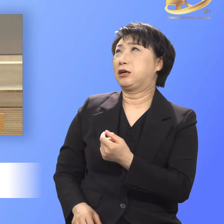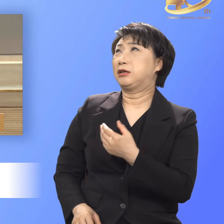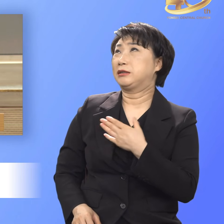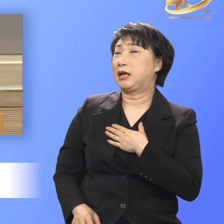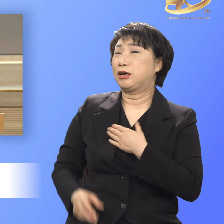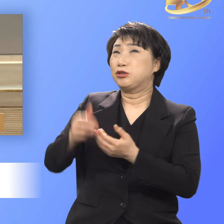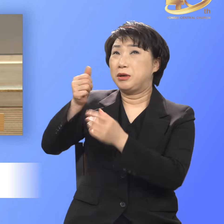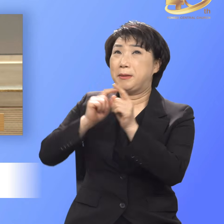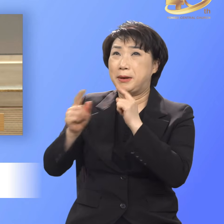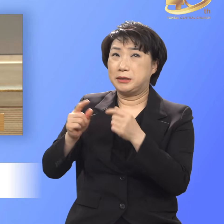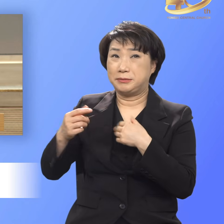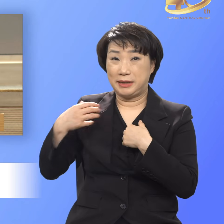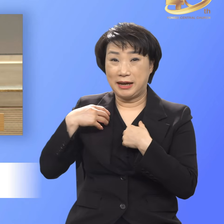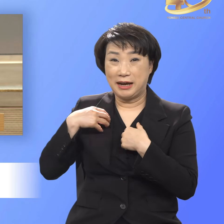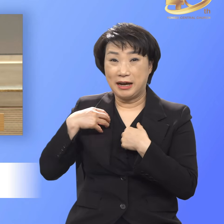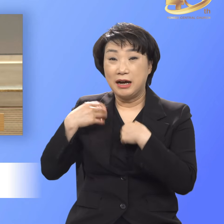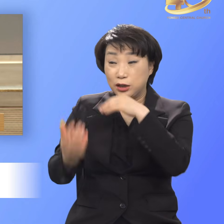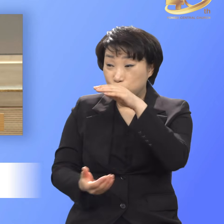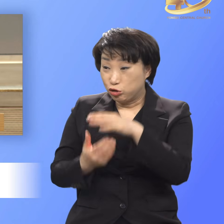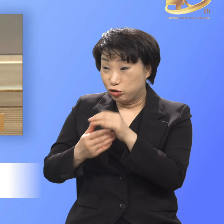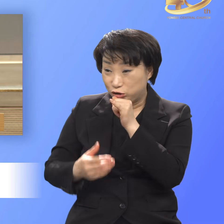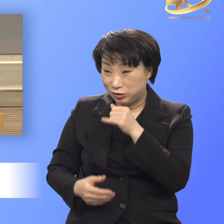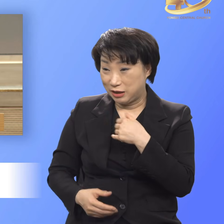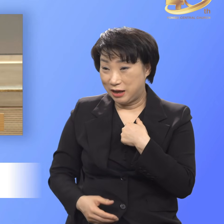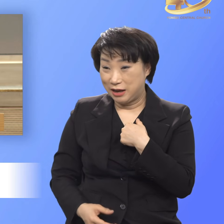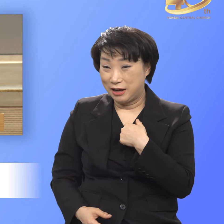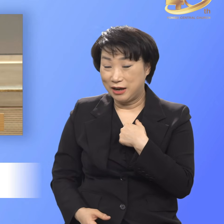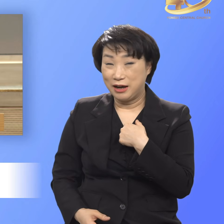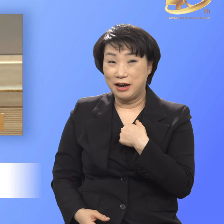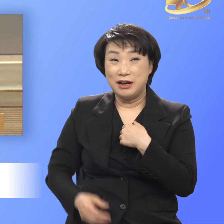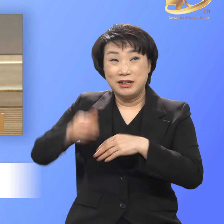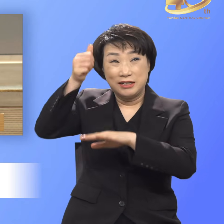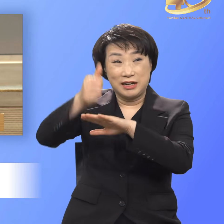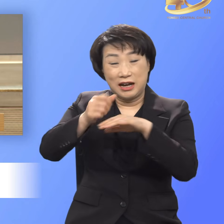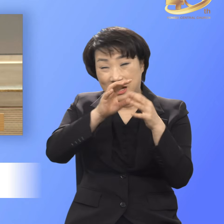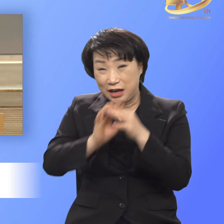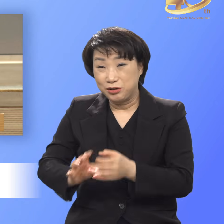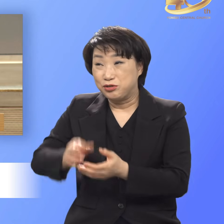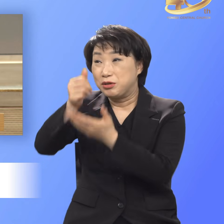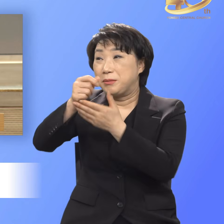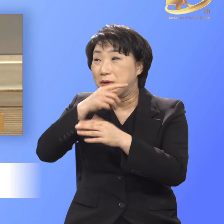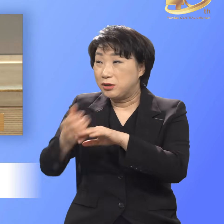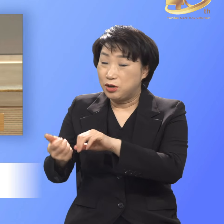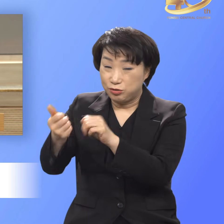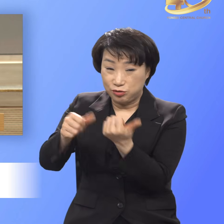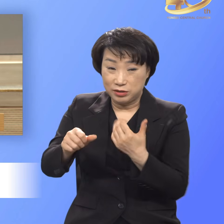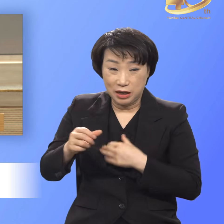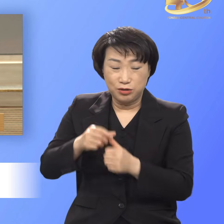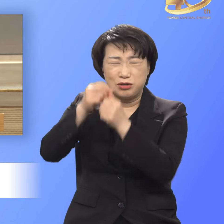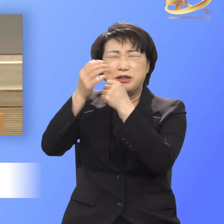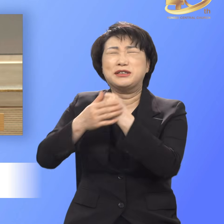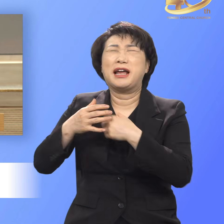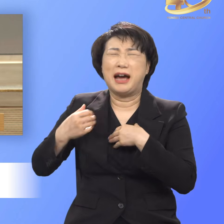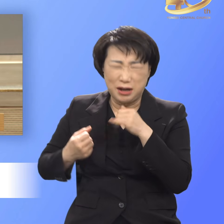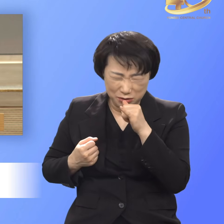내가 주님 말씀을 이루는구나. 끝까지 주님 힘을 줘서 나를 구하시 내